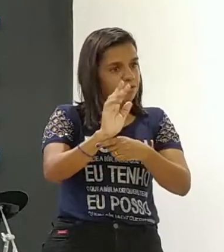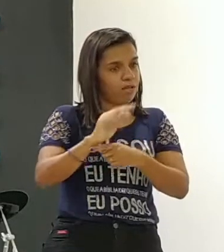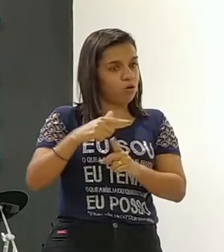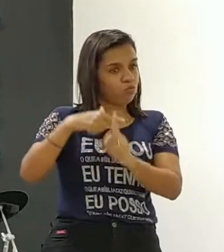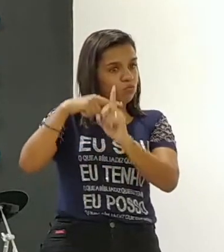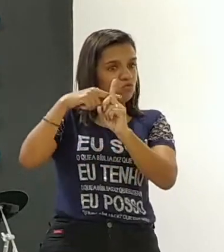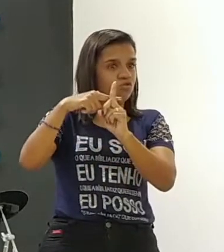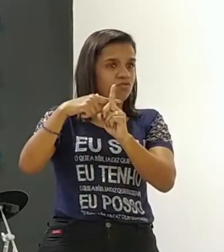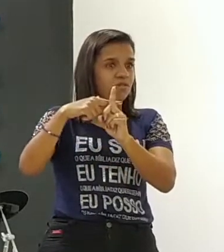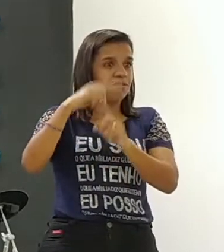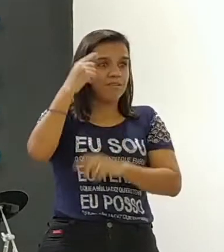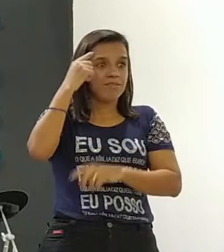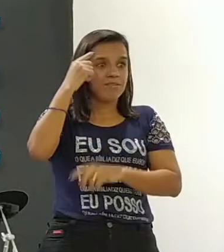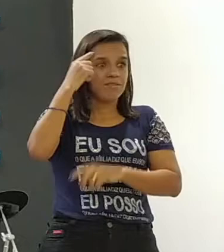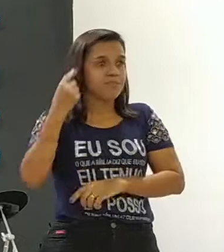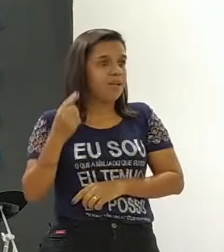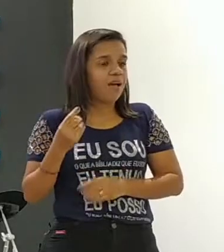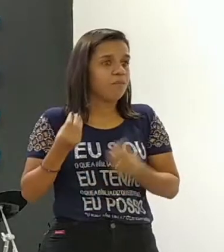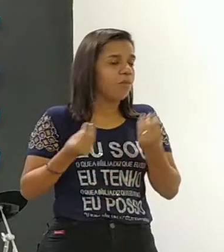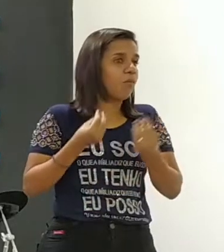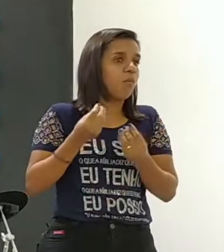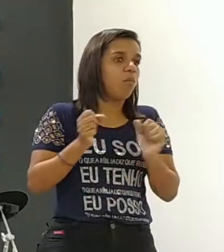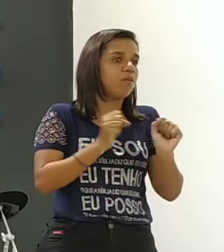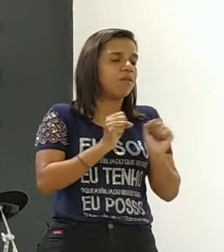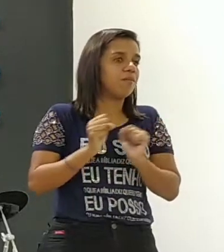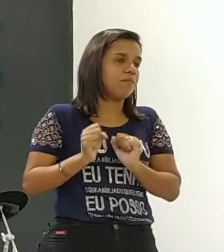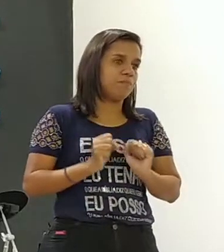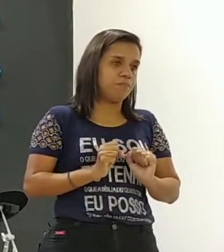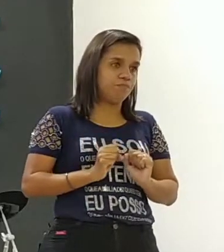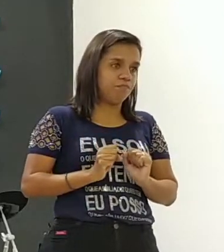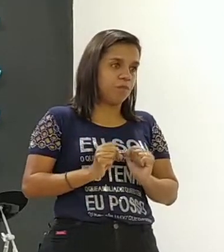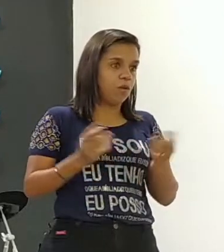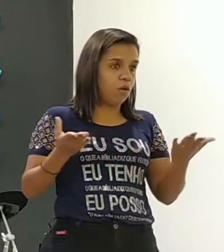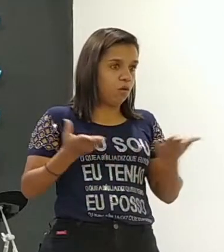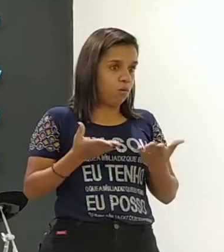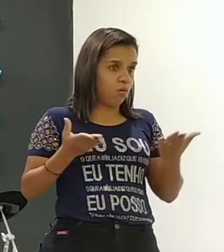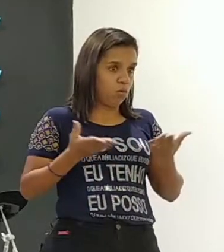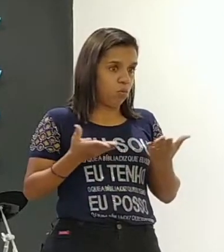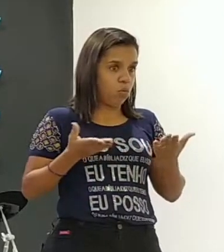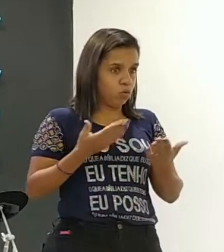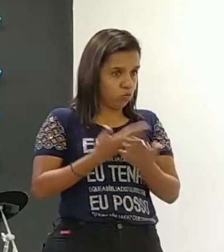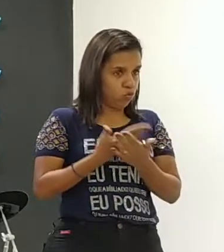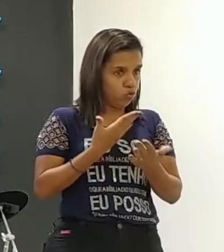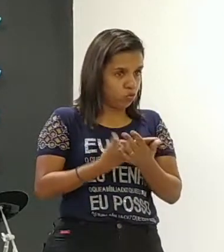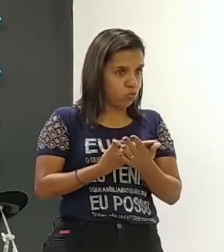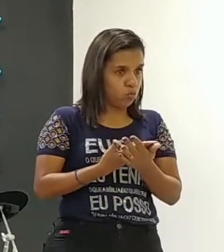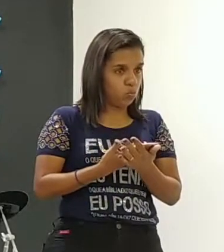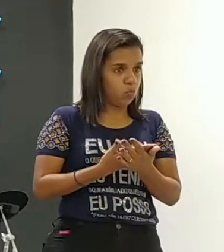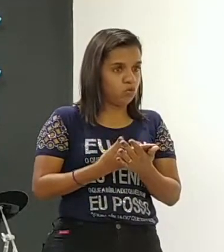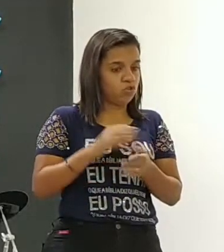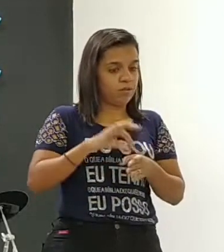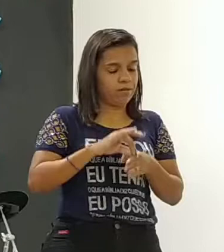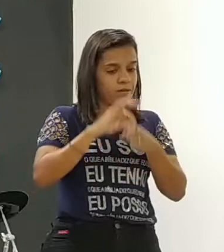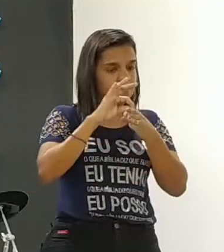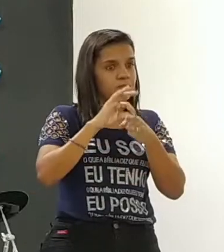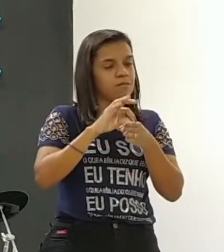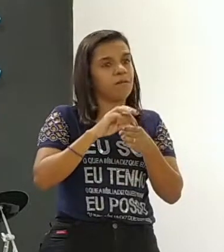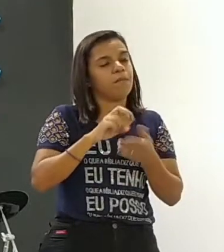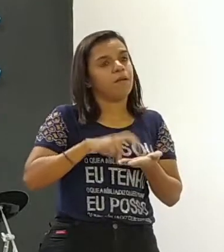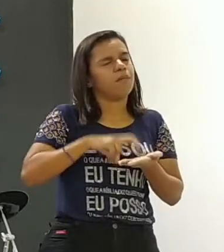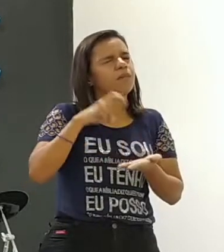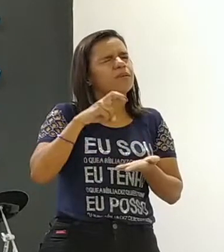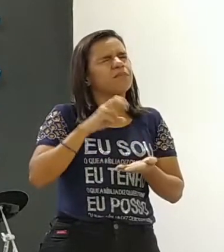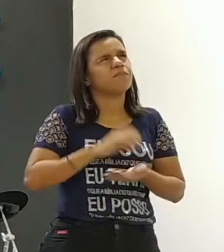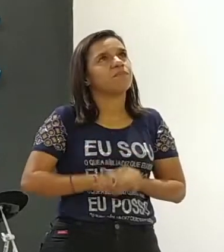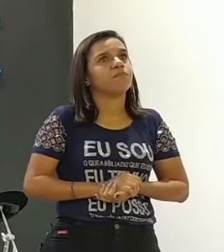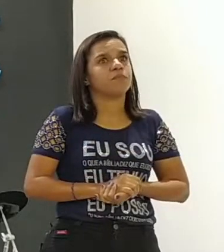E às vezes a gente não entende o poder disso. Hoje no estudo pela manhã, a gente viu